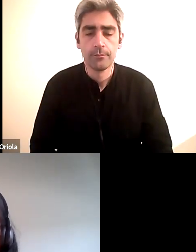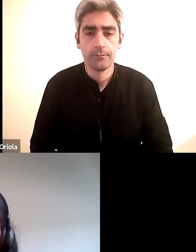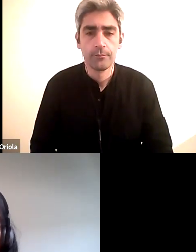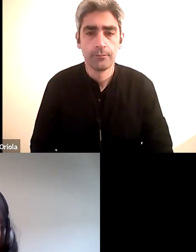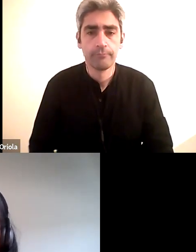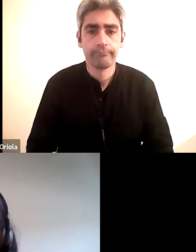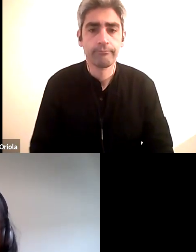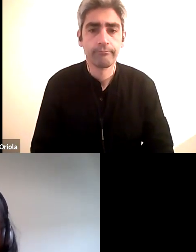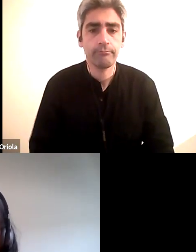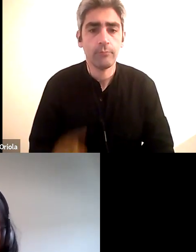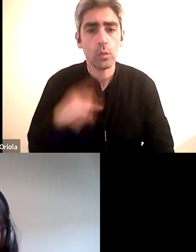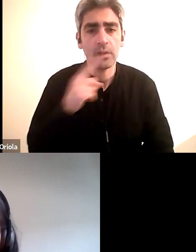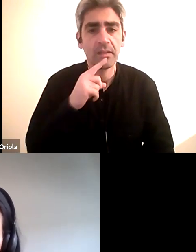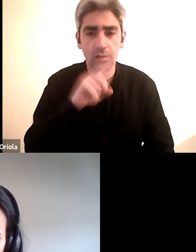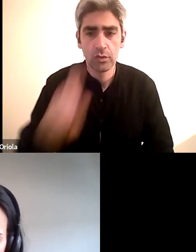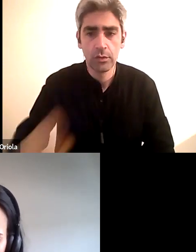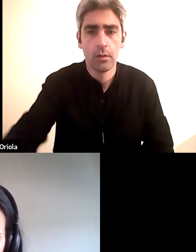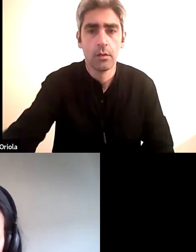Vou colocar aqui outra questão,